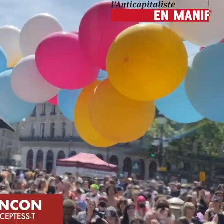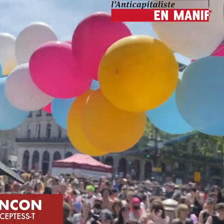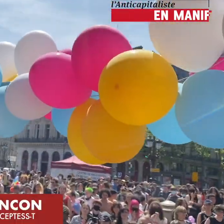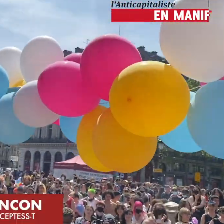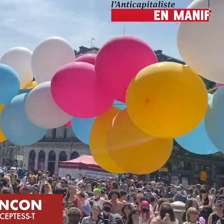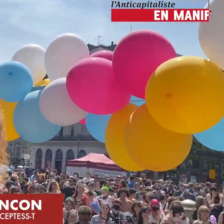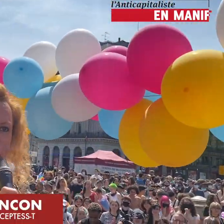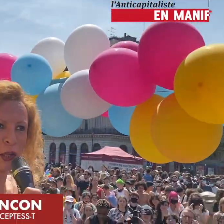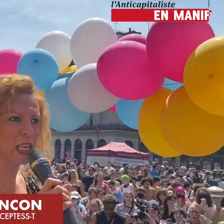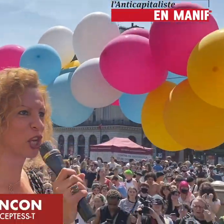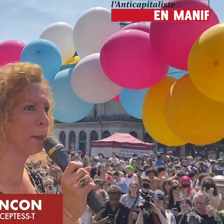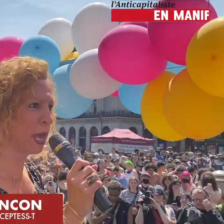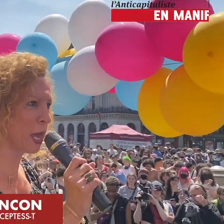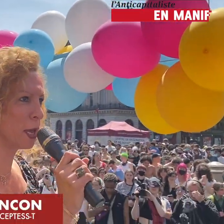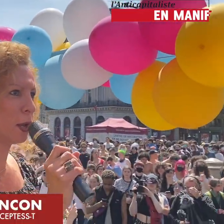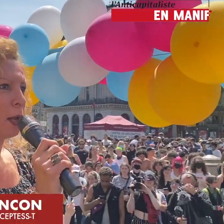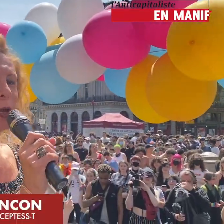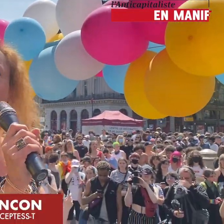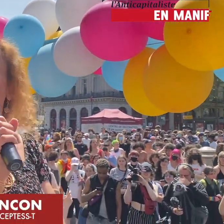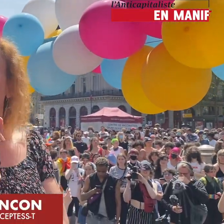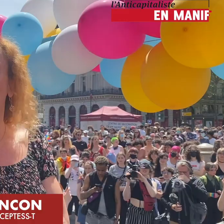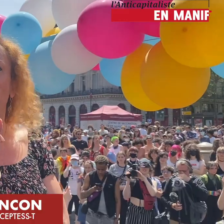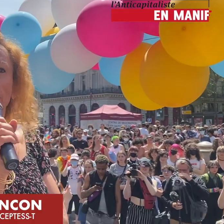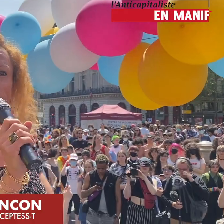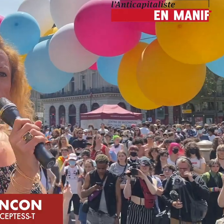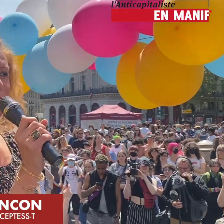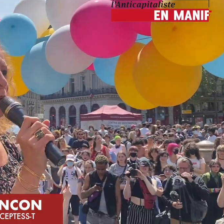Plus nombreux et nombreuses que jamais.